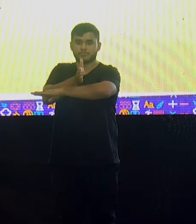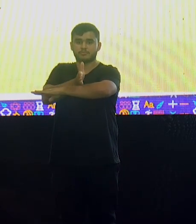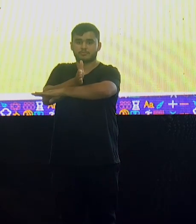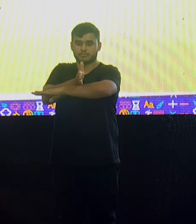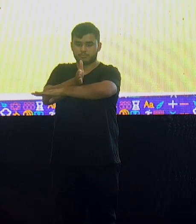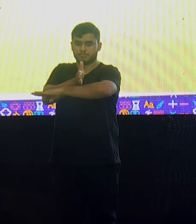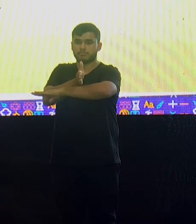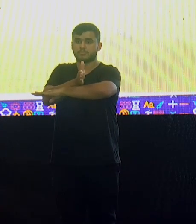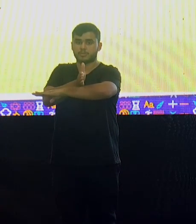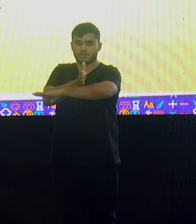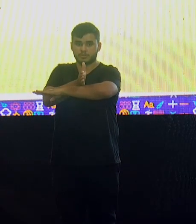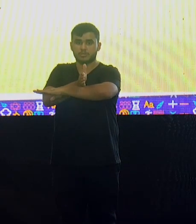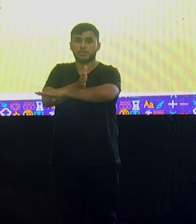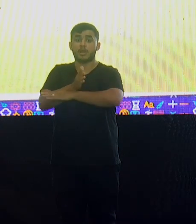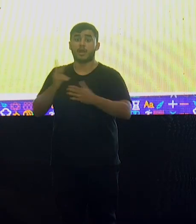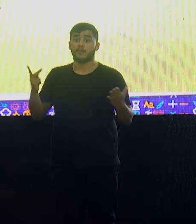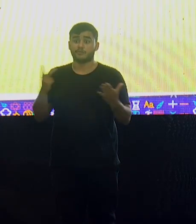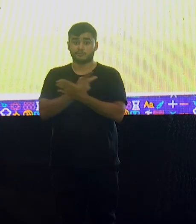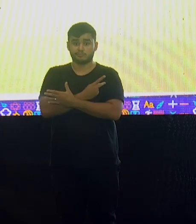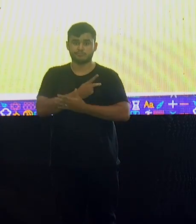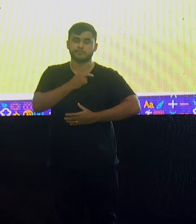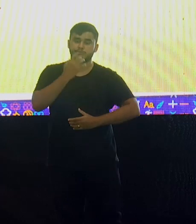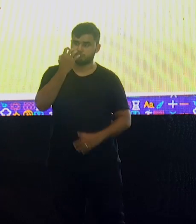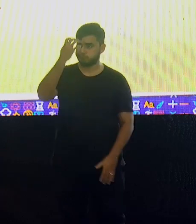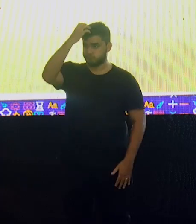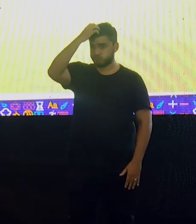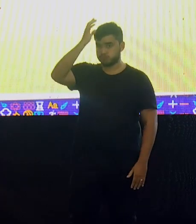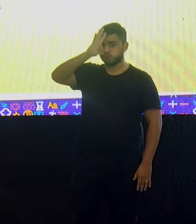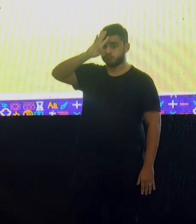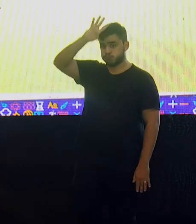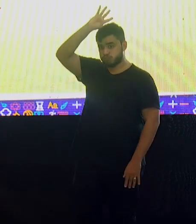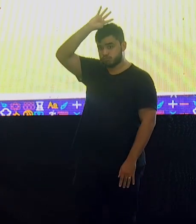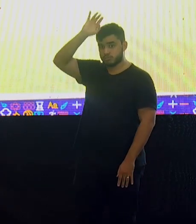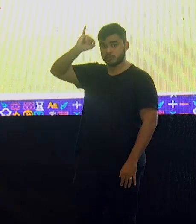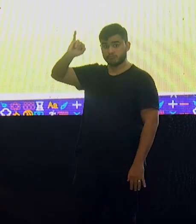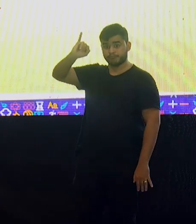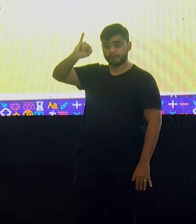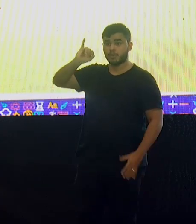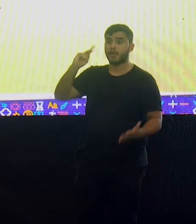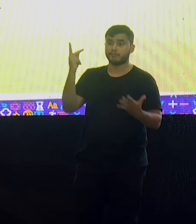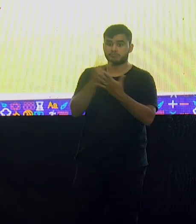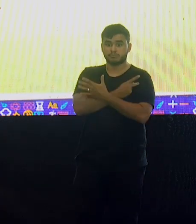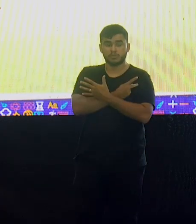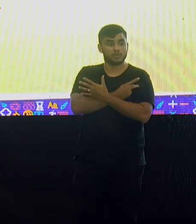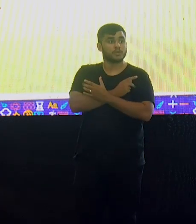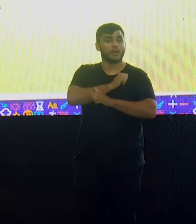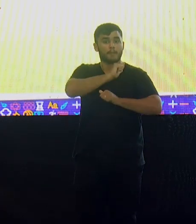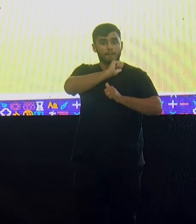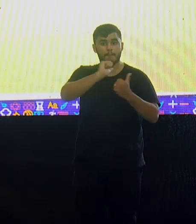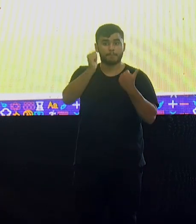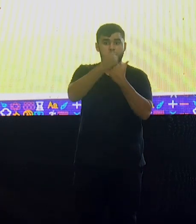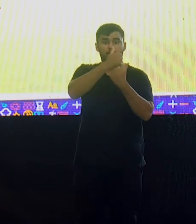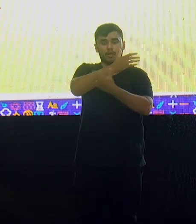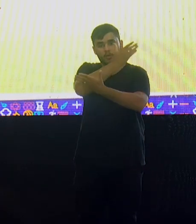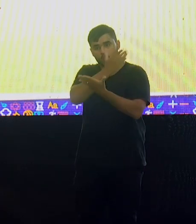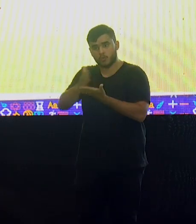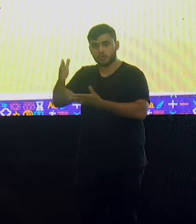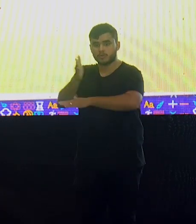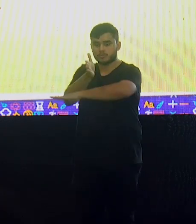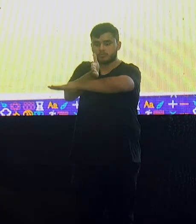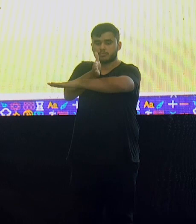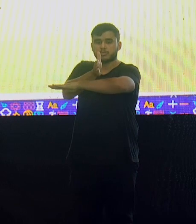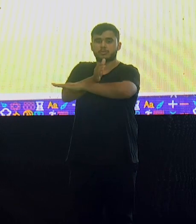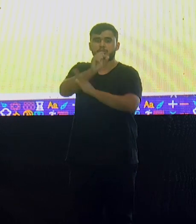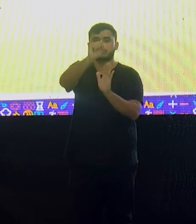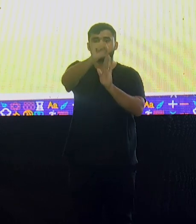do Império Romano, certo? Império Romano caiu, inicia a Idade Média, século